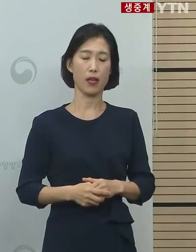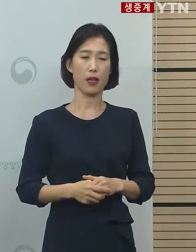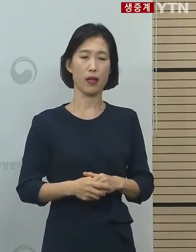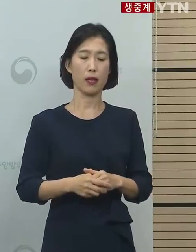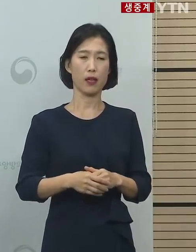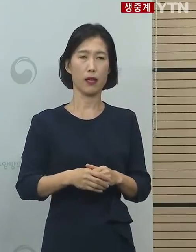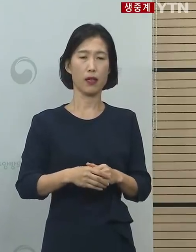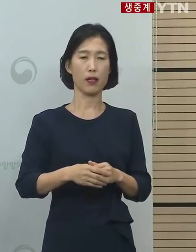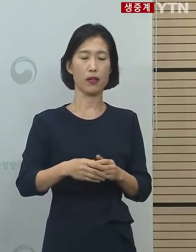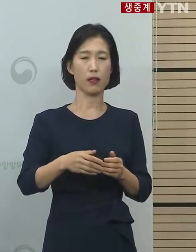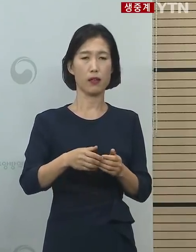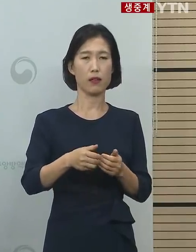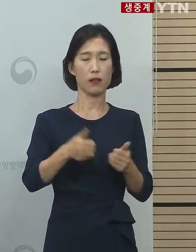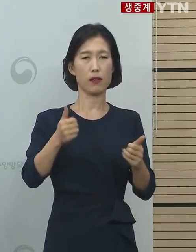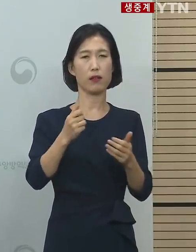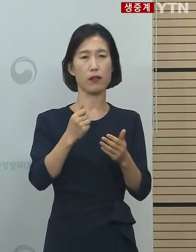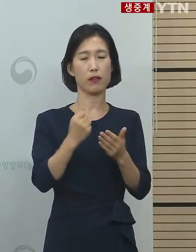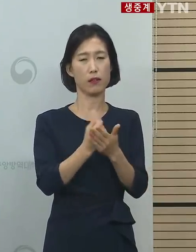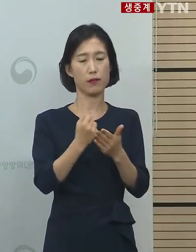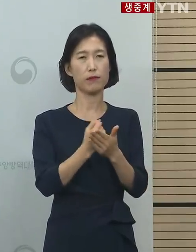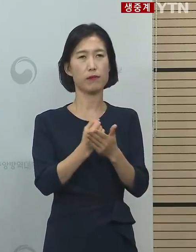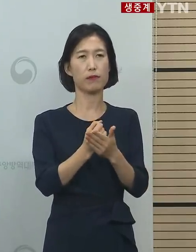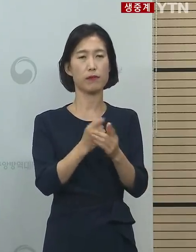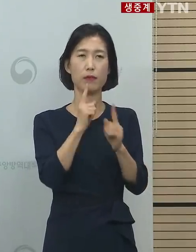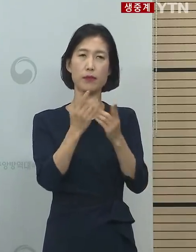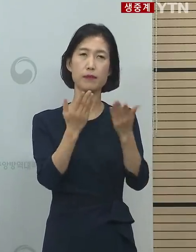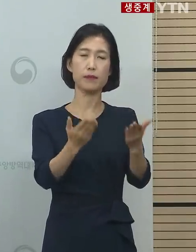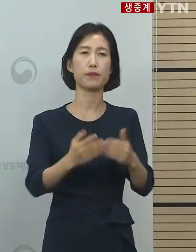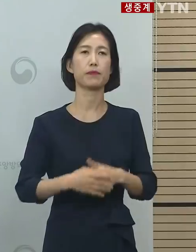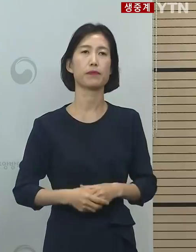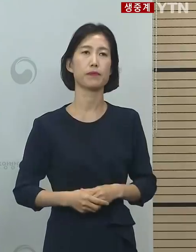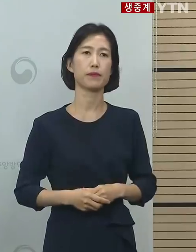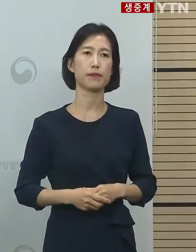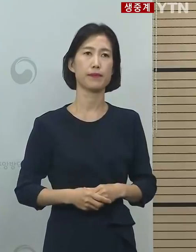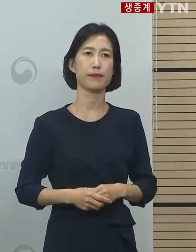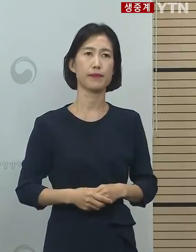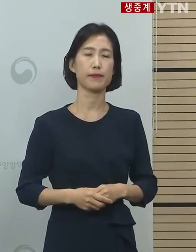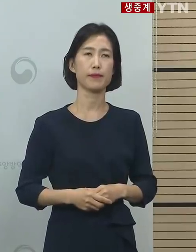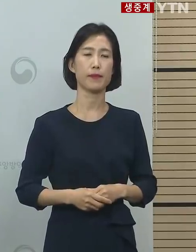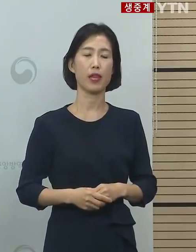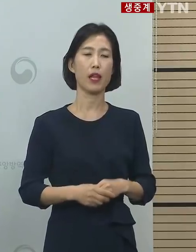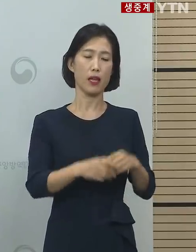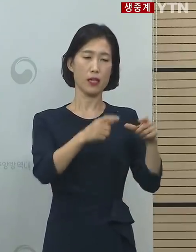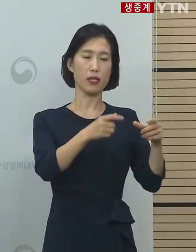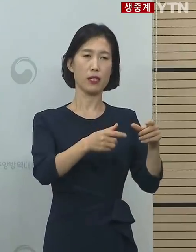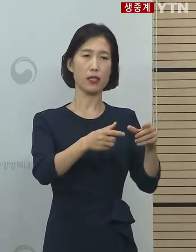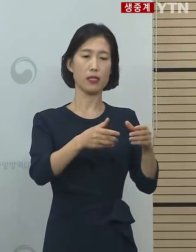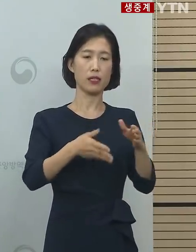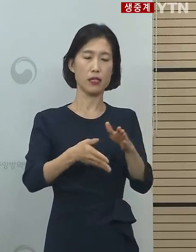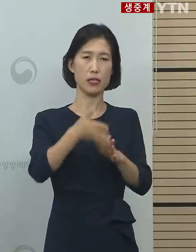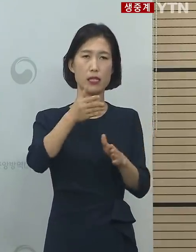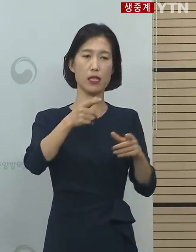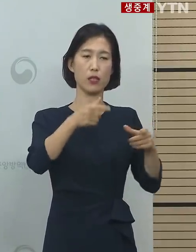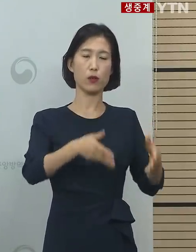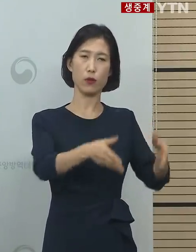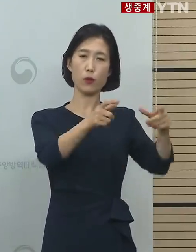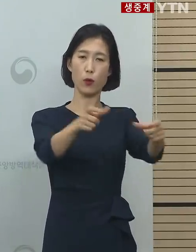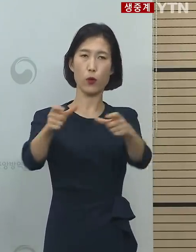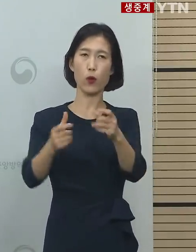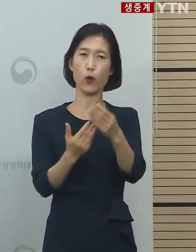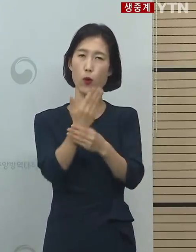고인의 명복을 빌고 위족들께는 위로의 말씀을 드립니다. 시도별 확진자 현황입니다.